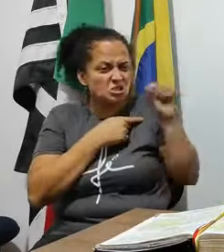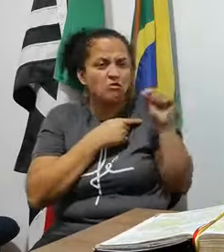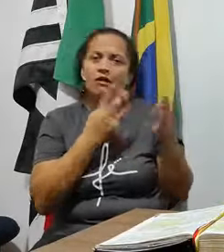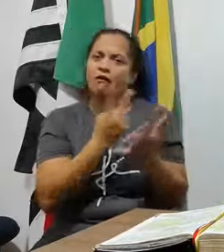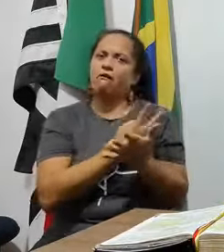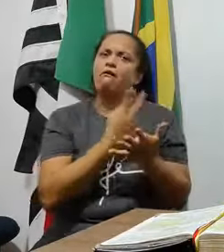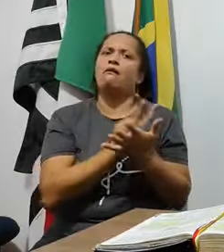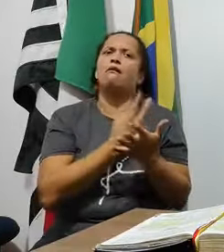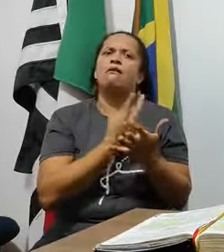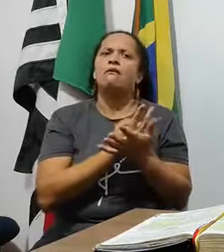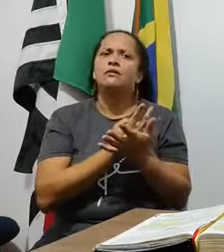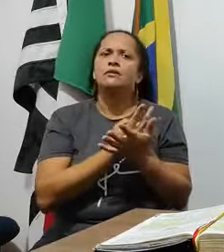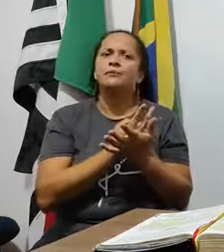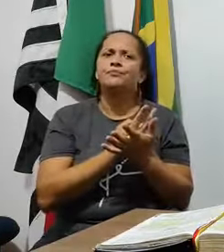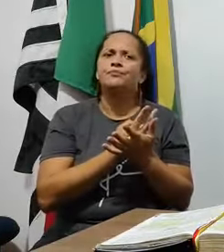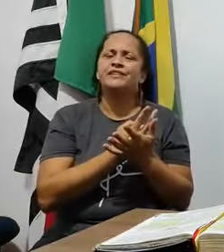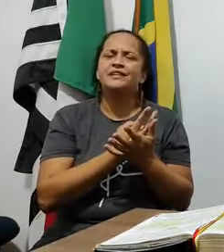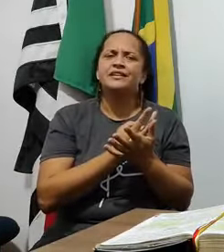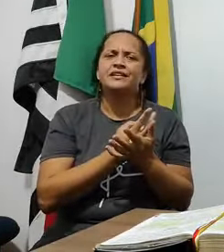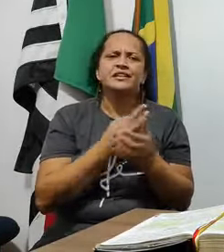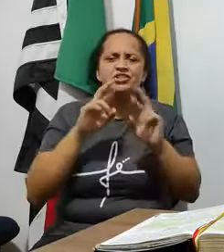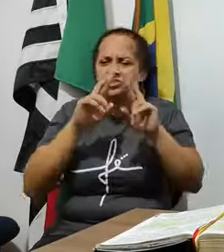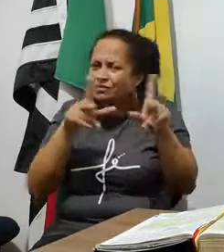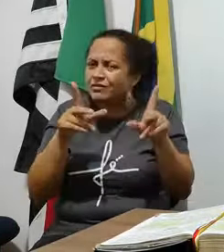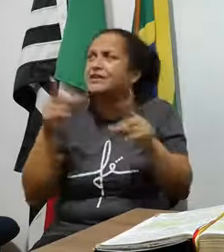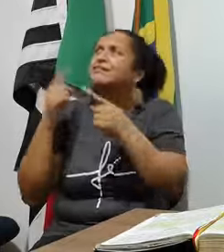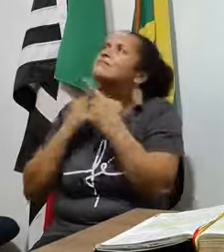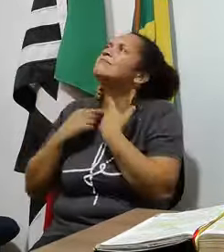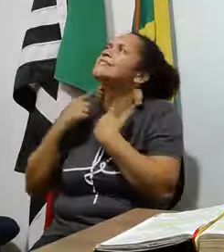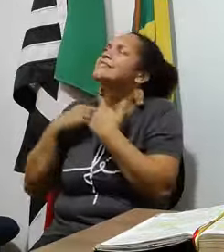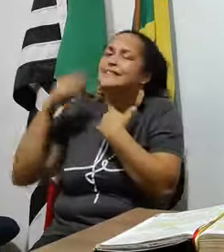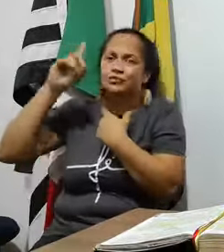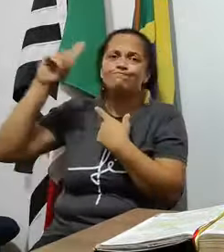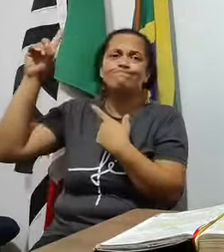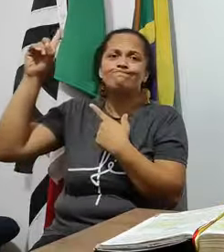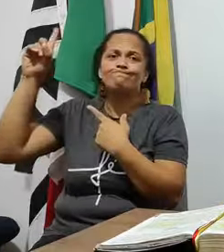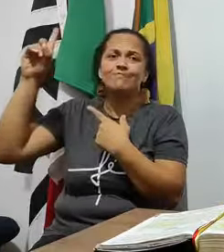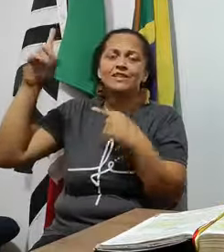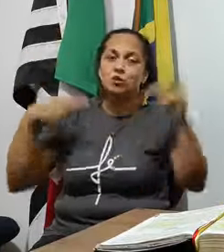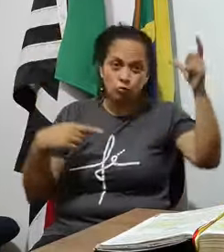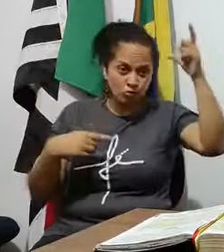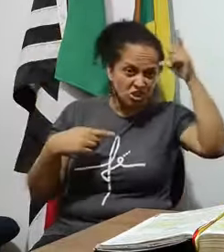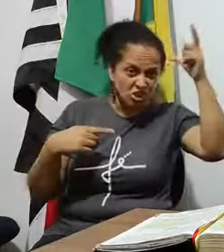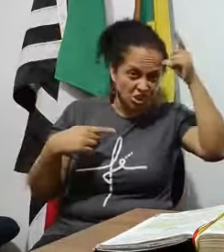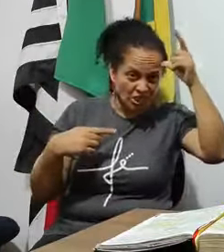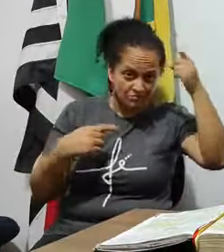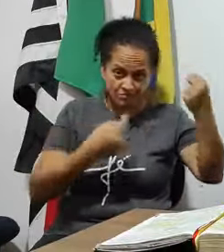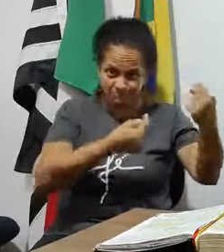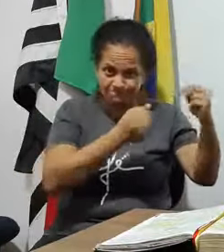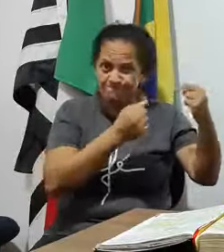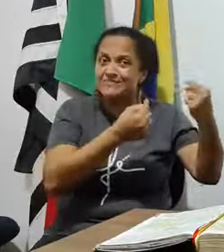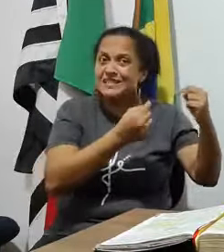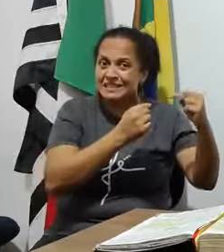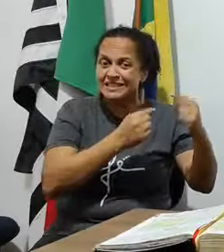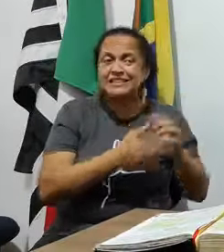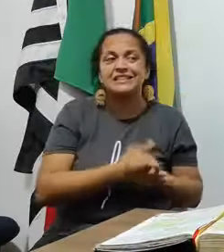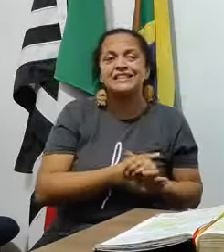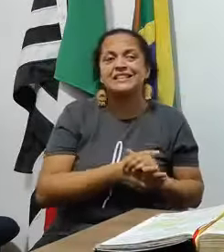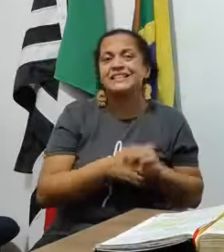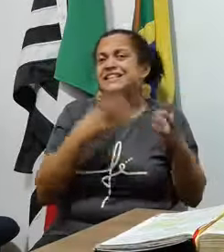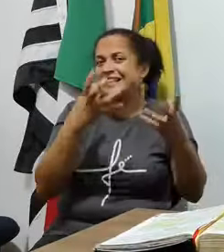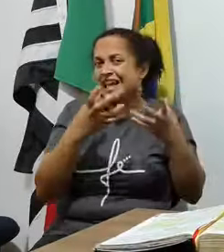erradas, contrárias à vontade de Deus. O intuito do diabo, preste atenção, em atacar